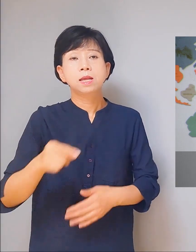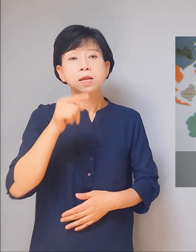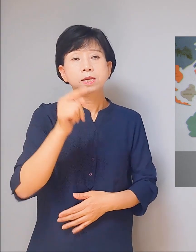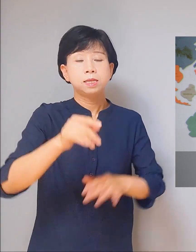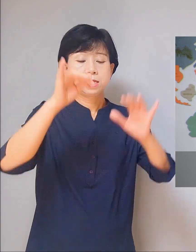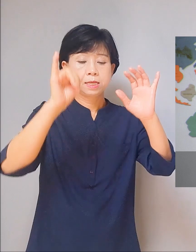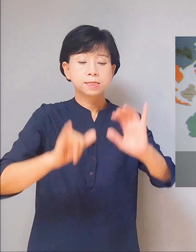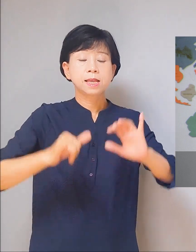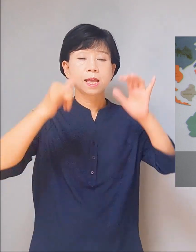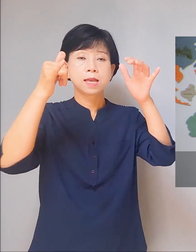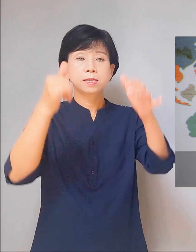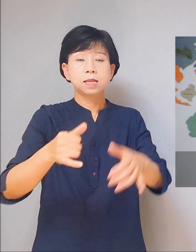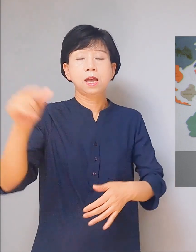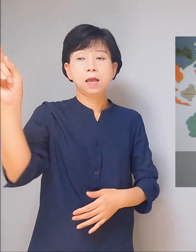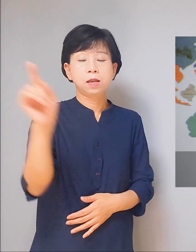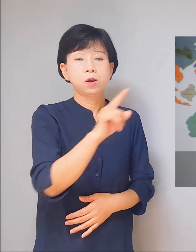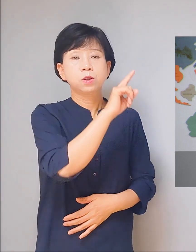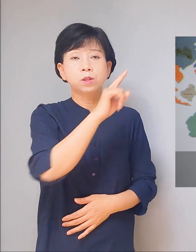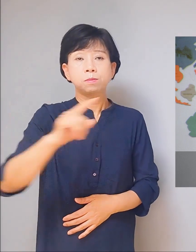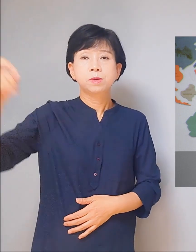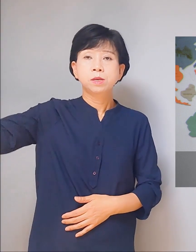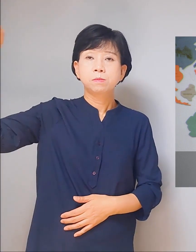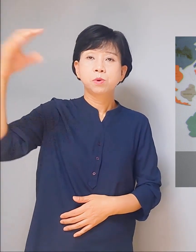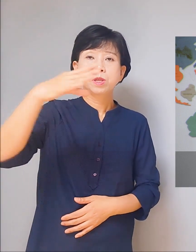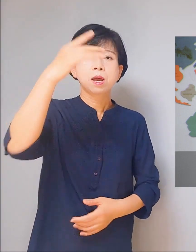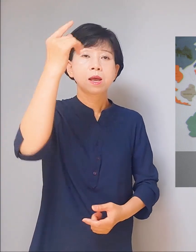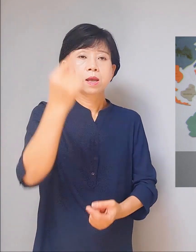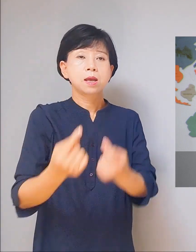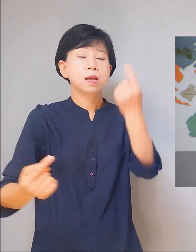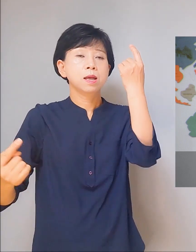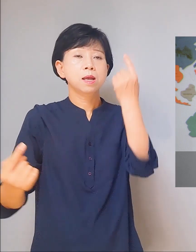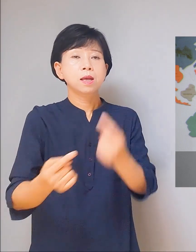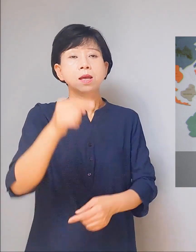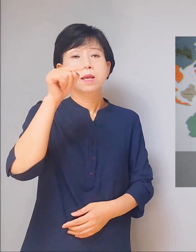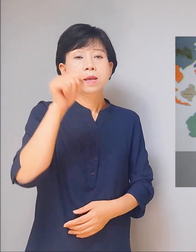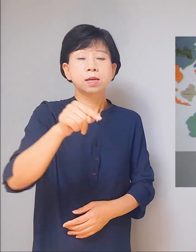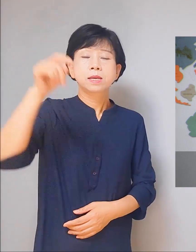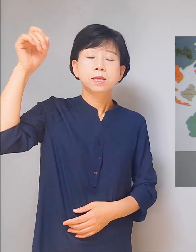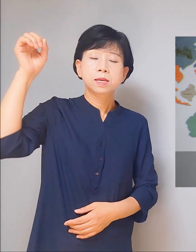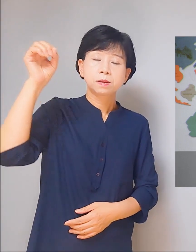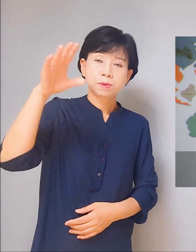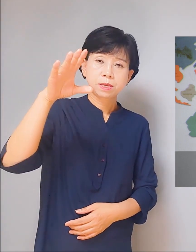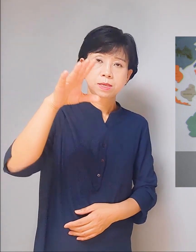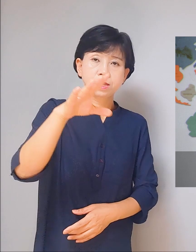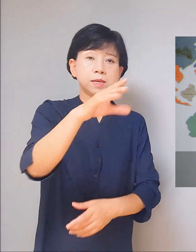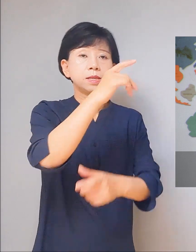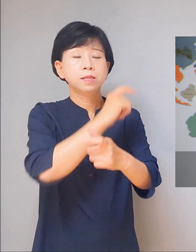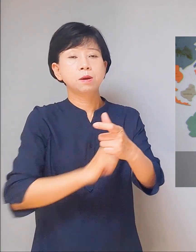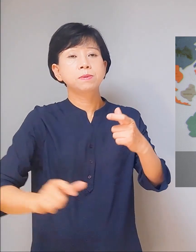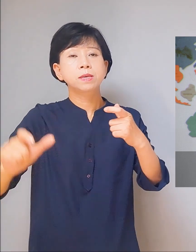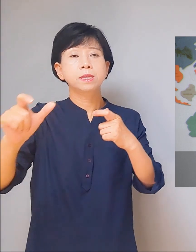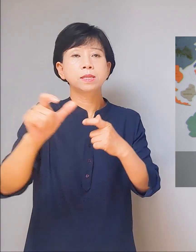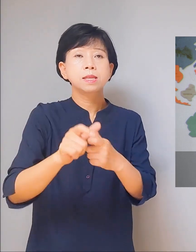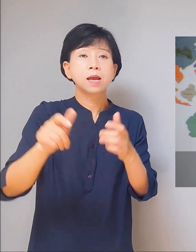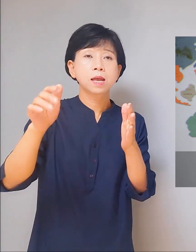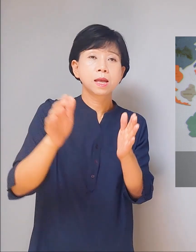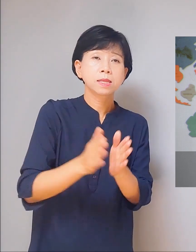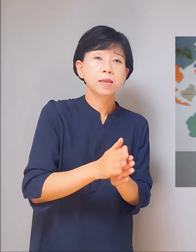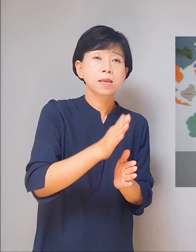찬란해. 이 세상 어떤 빛보다 이 빛 더